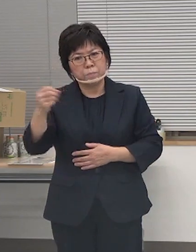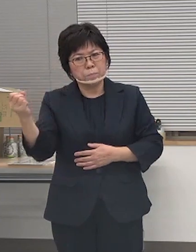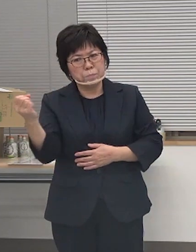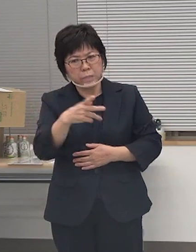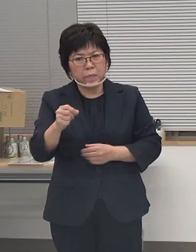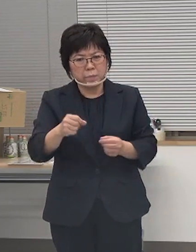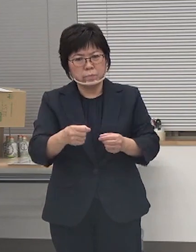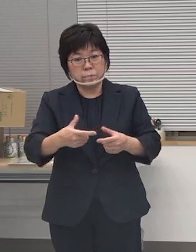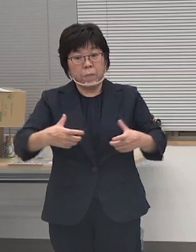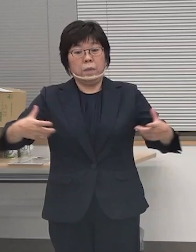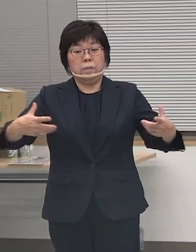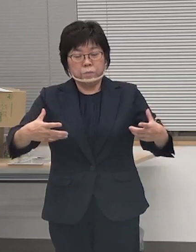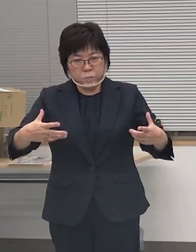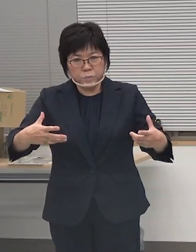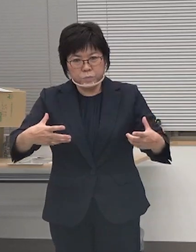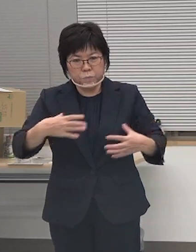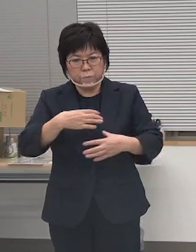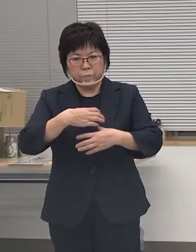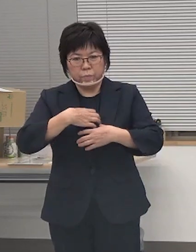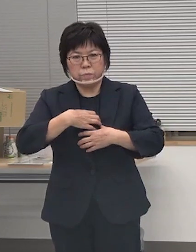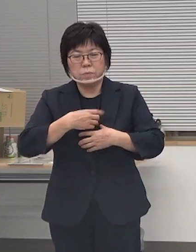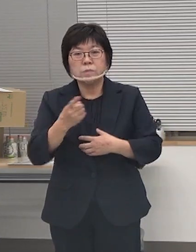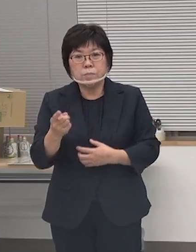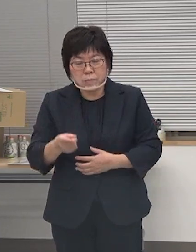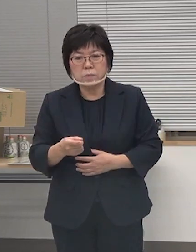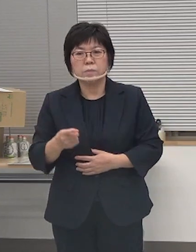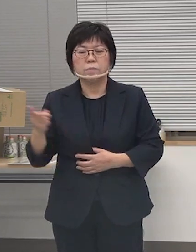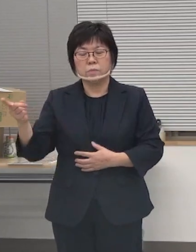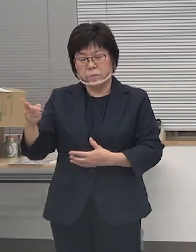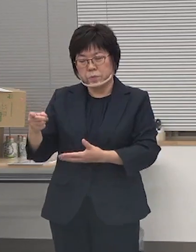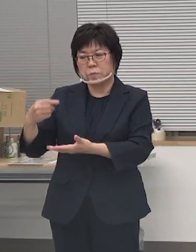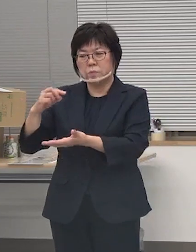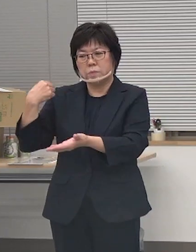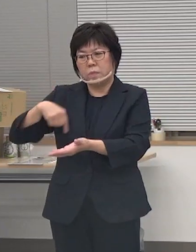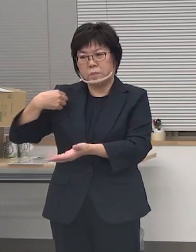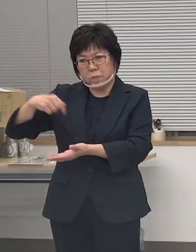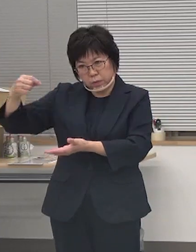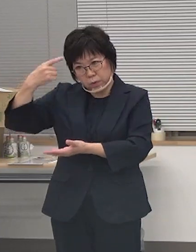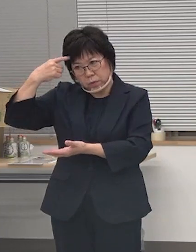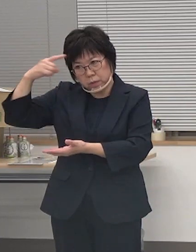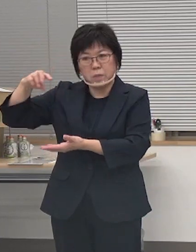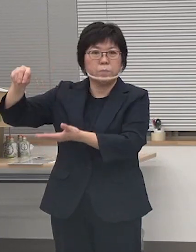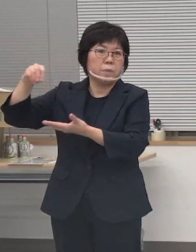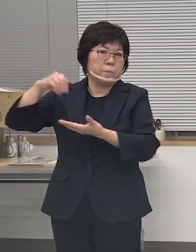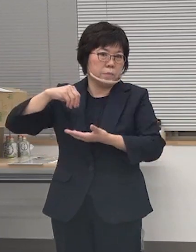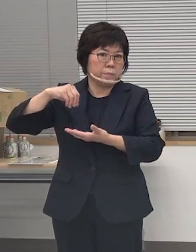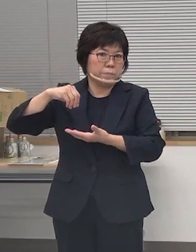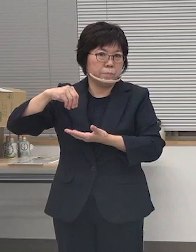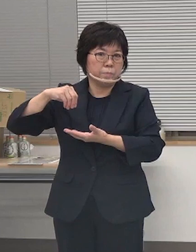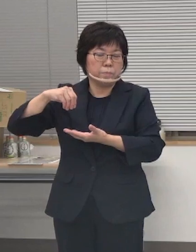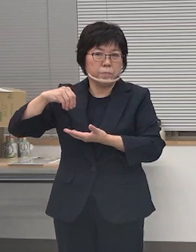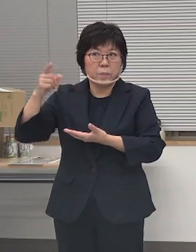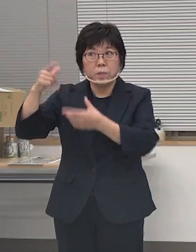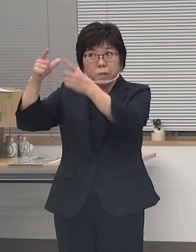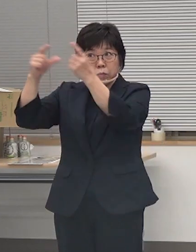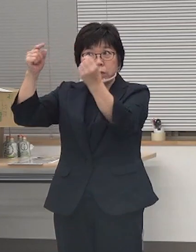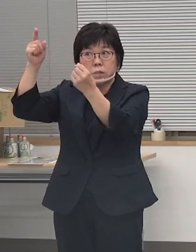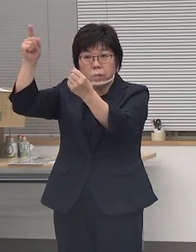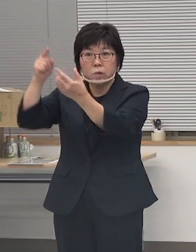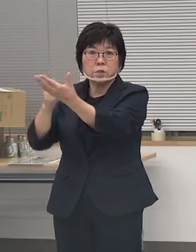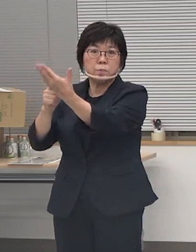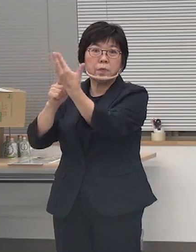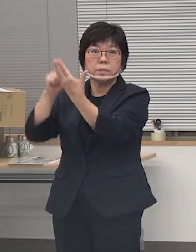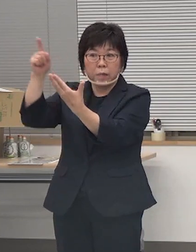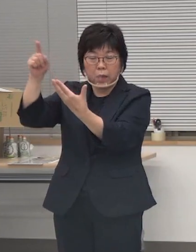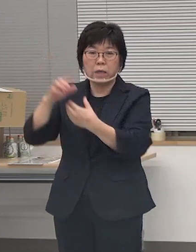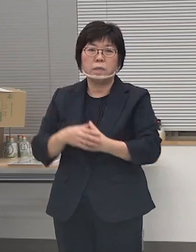どのようなことを行えばいいかという、その先生方の知見をいただくと同時に、これ合わせて、国から新たに示された